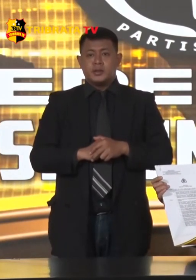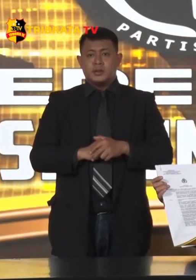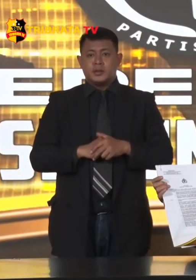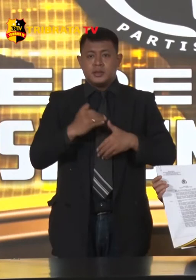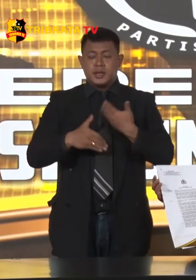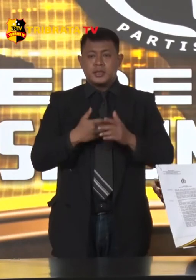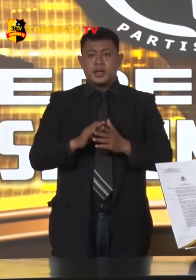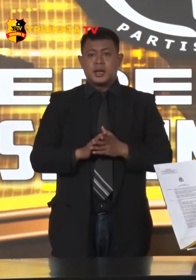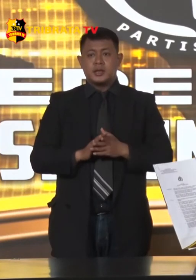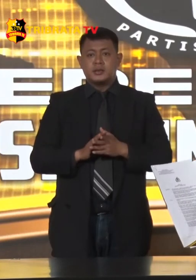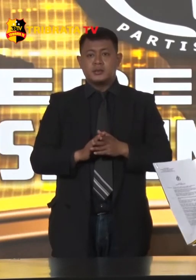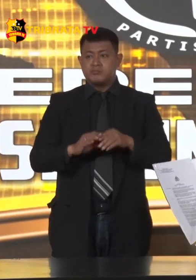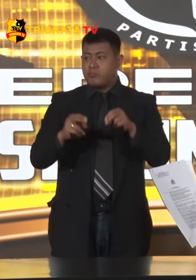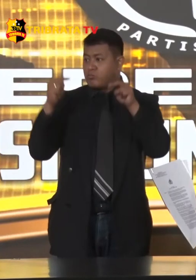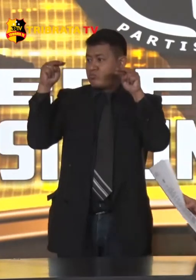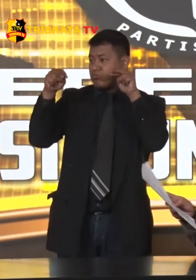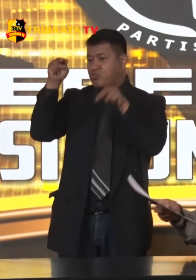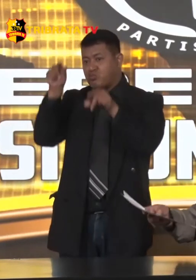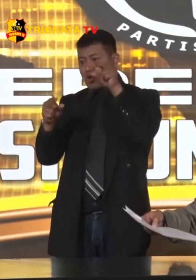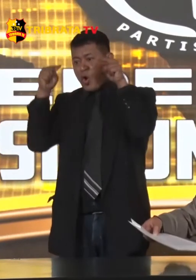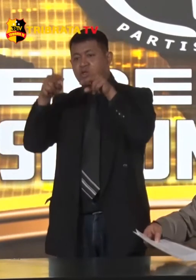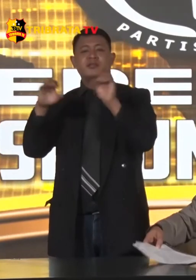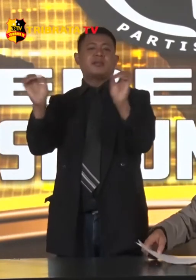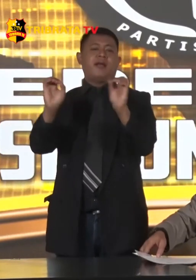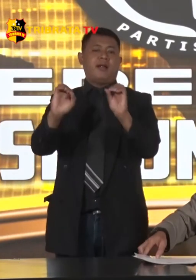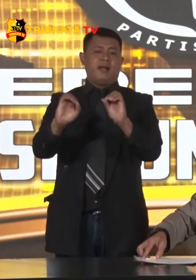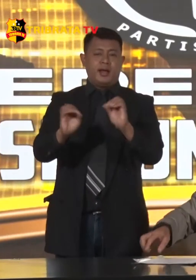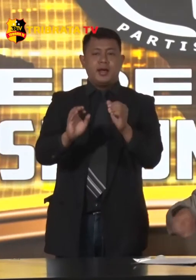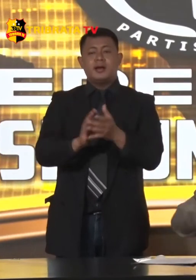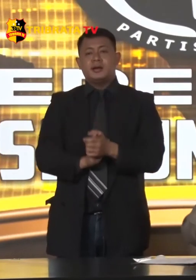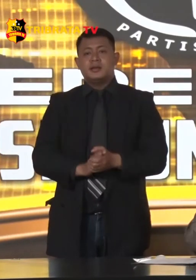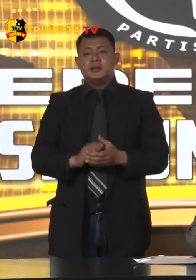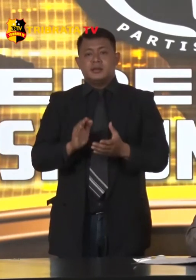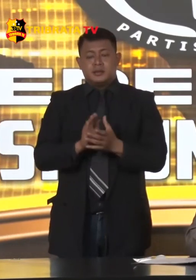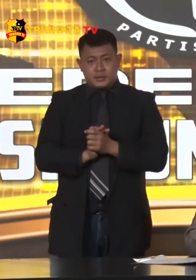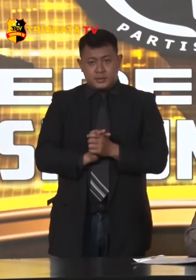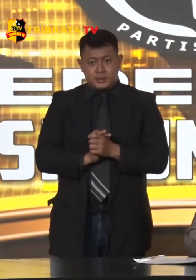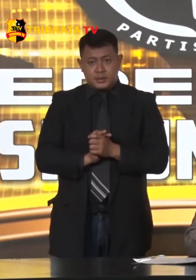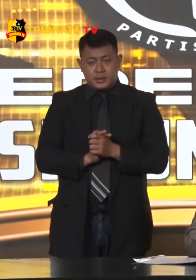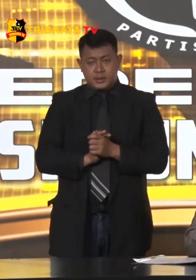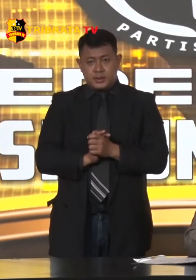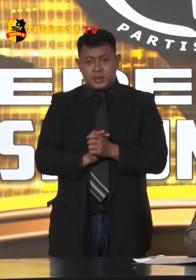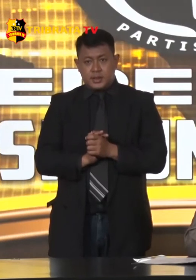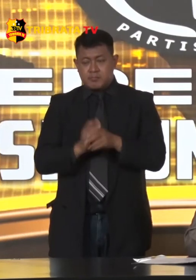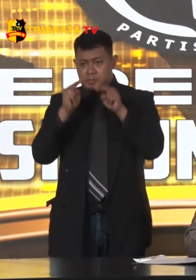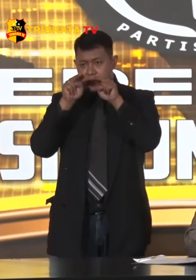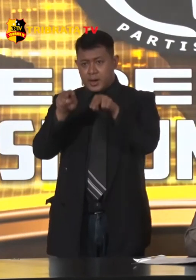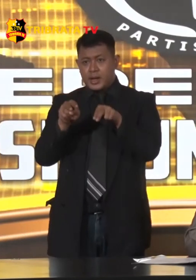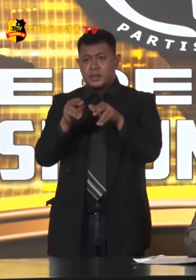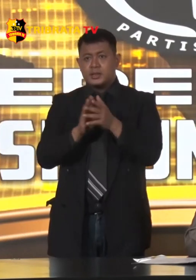dilaksanakan tanpa adanya penonton, dan tentunya juga dengan